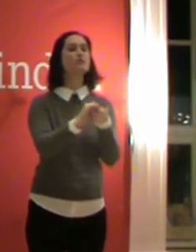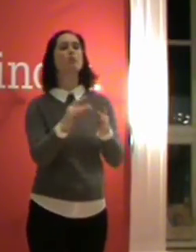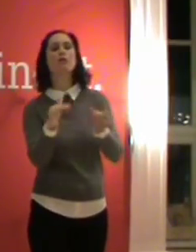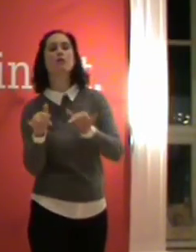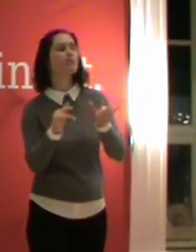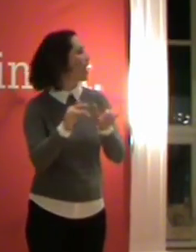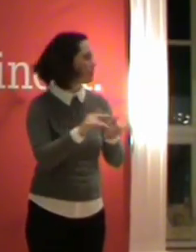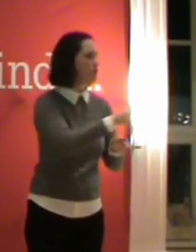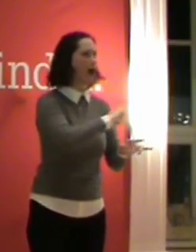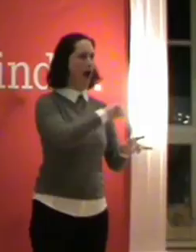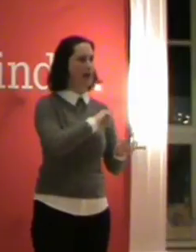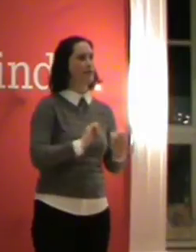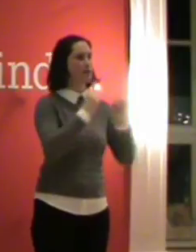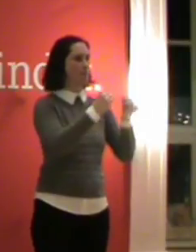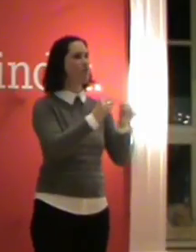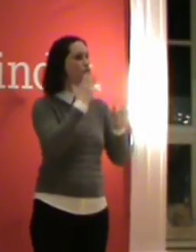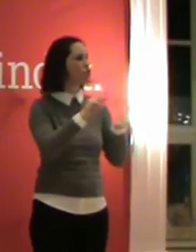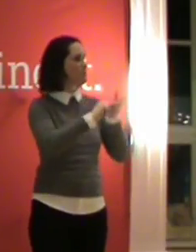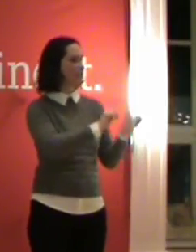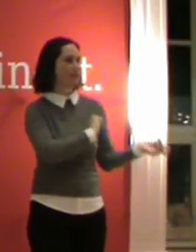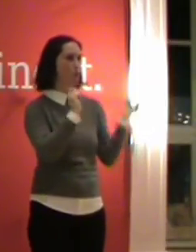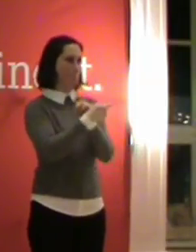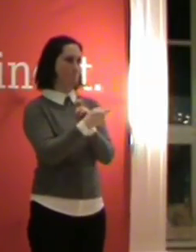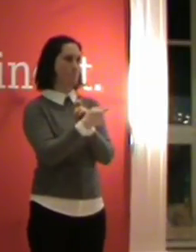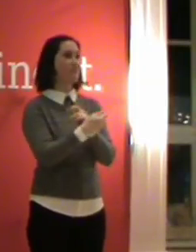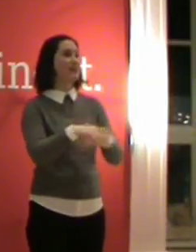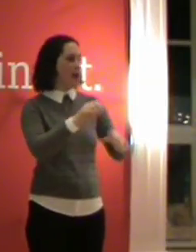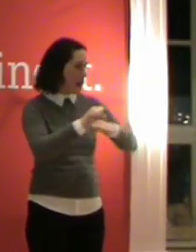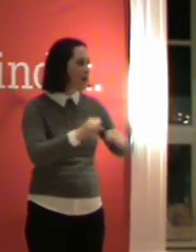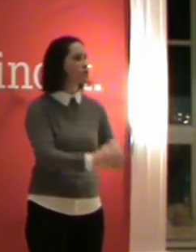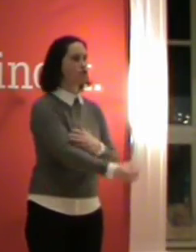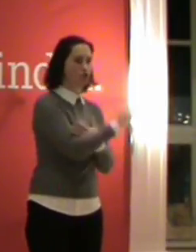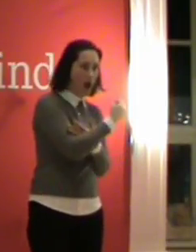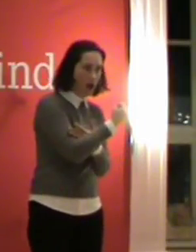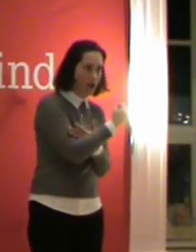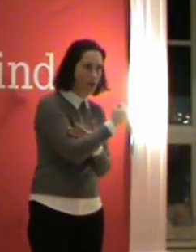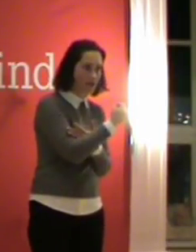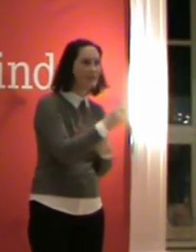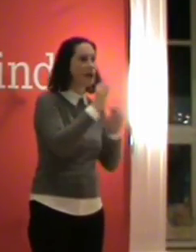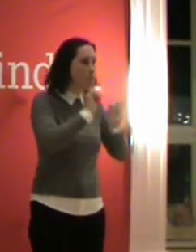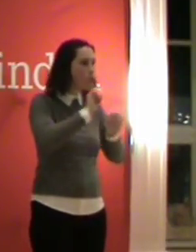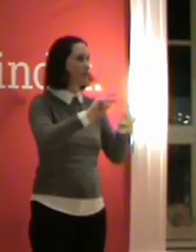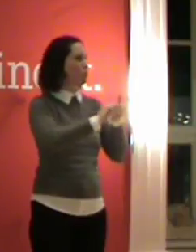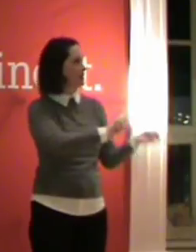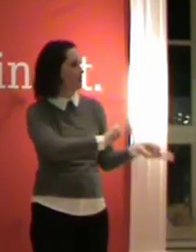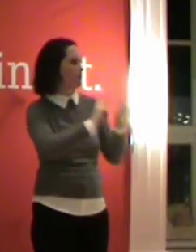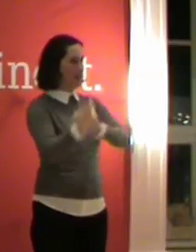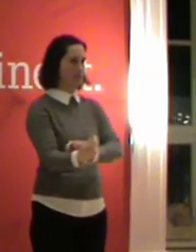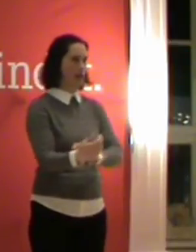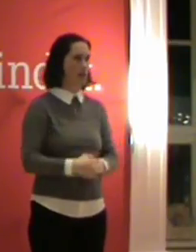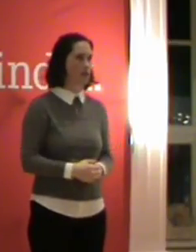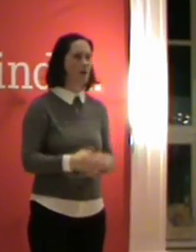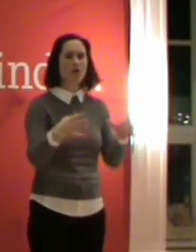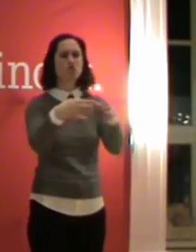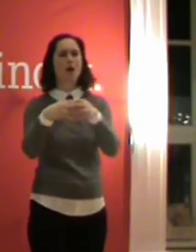Politik wechseln und wir kämpfen aber ausschließlich für die Linke. Und wenn die Linke stark wird, wird die Wahrscheinlichkeit eines Wechsels in der Politik groß.